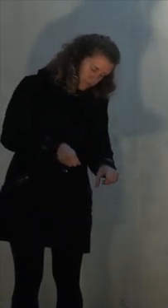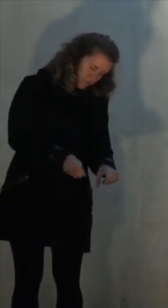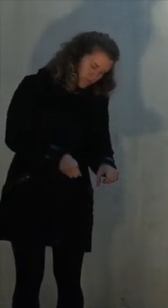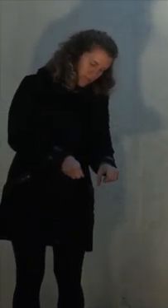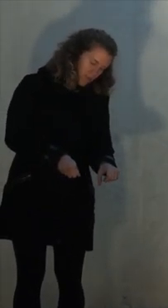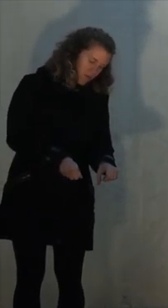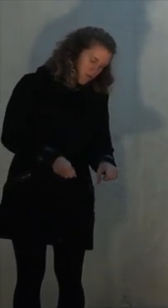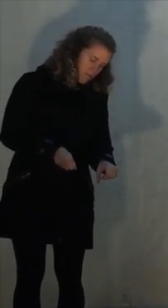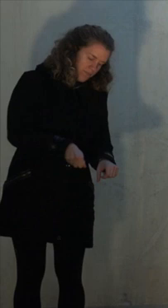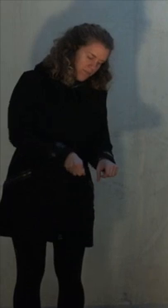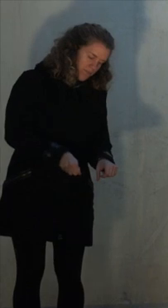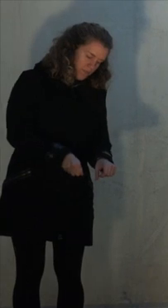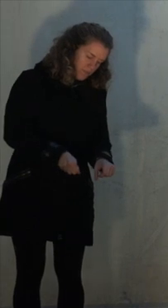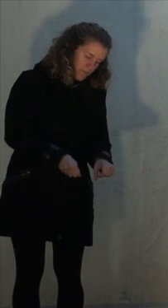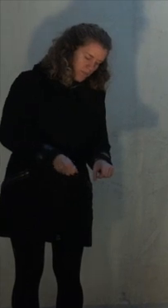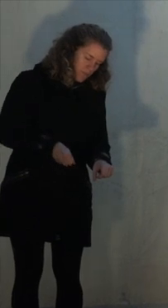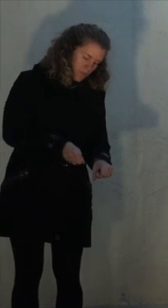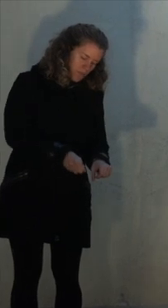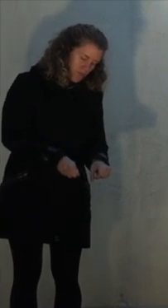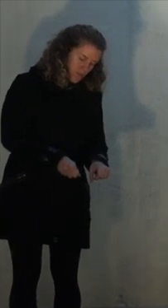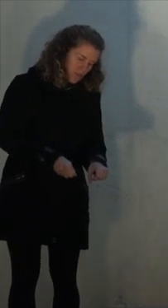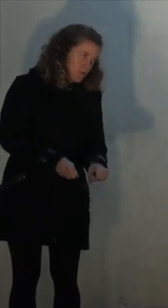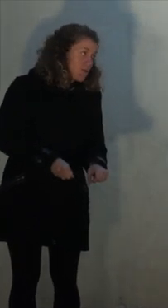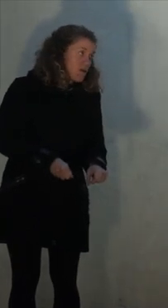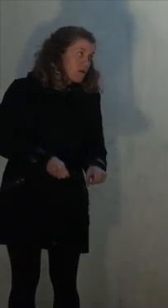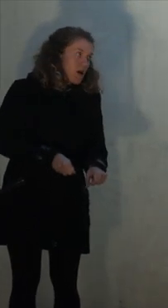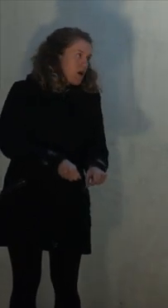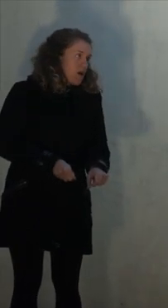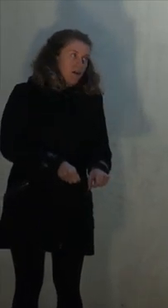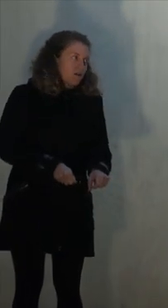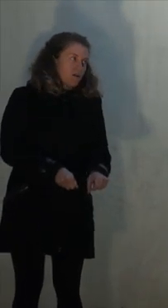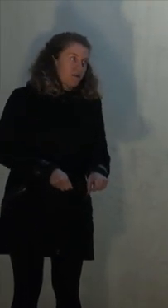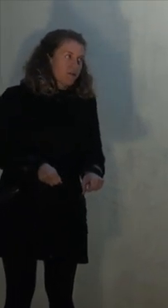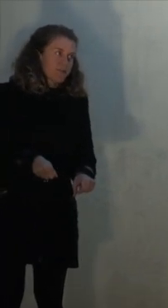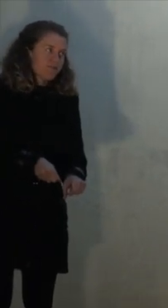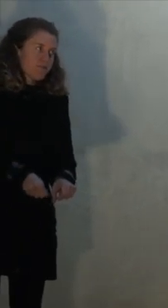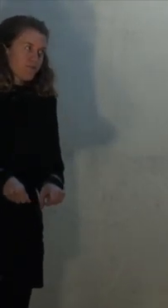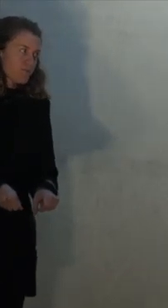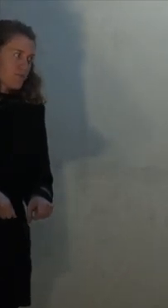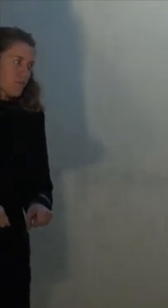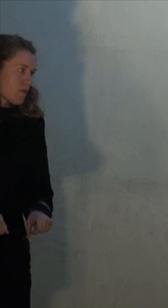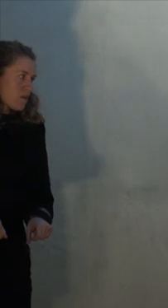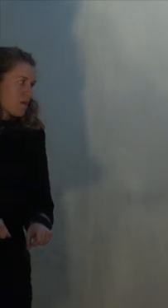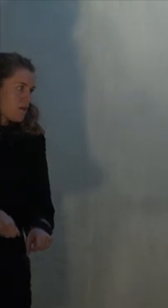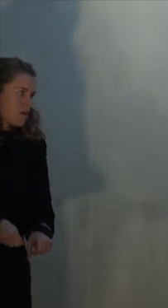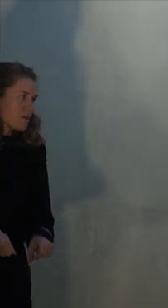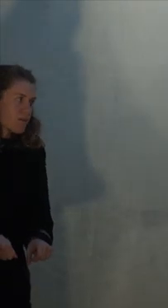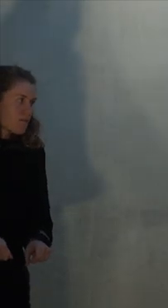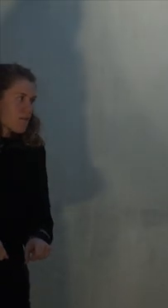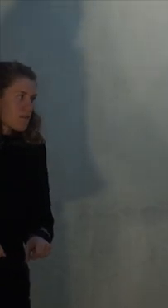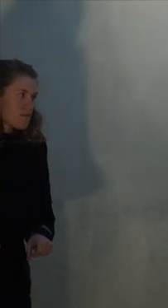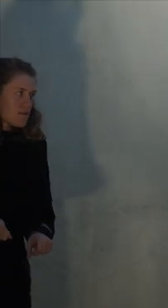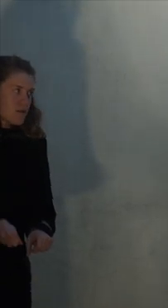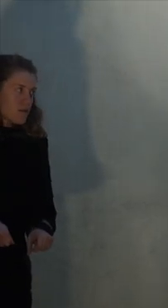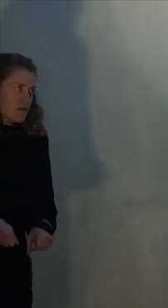Mira, te voy a proponer una propuesta magnífica, verás. Yo tengo un ático por aquí cerca que tiene unas magníficas